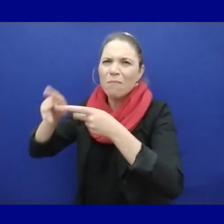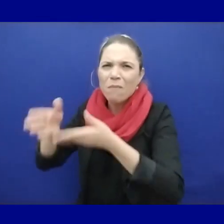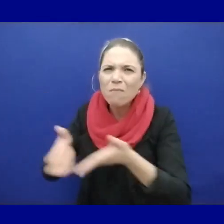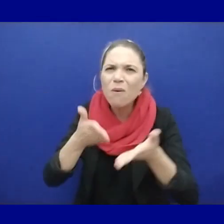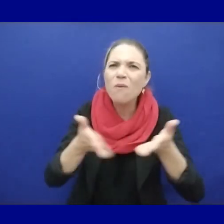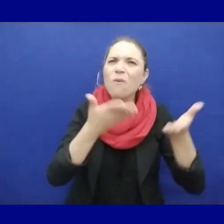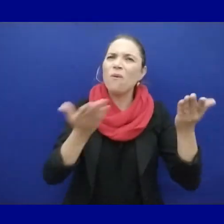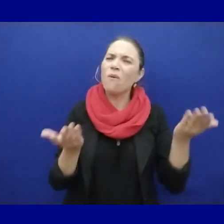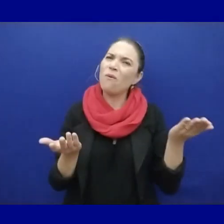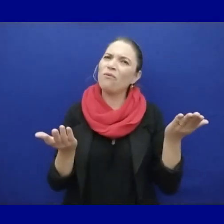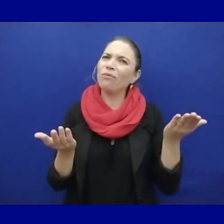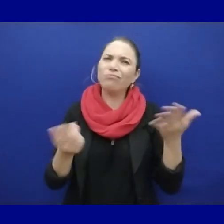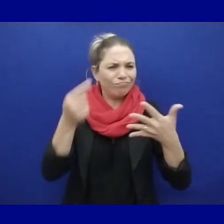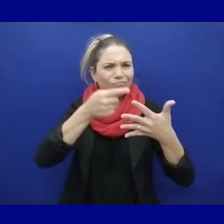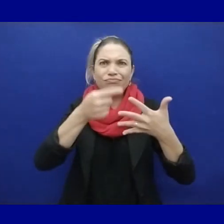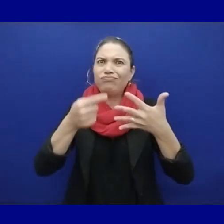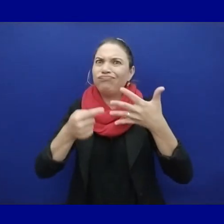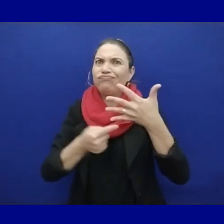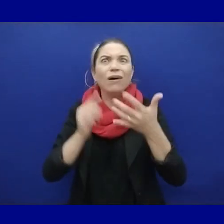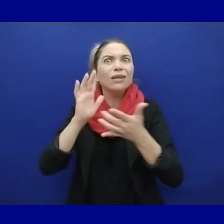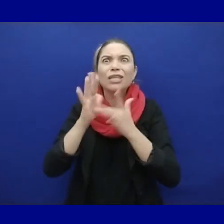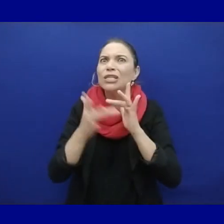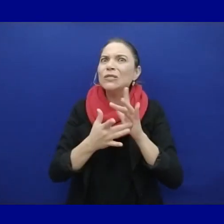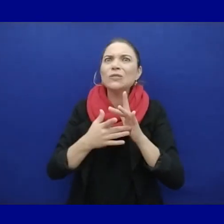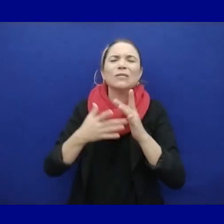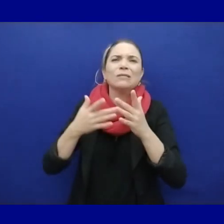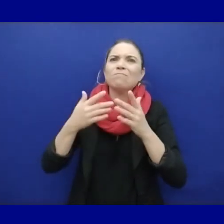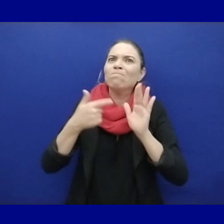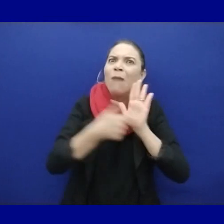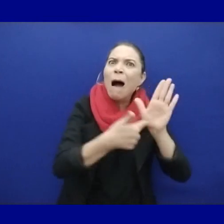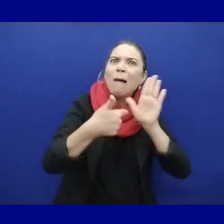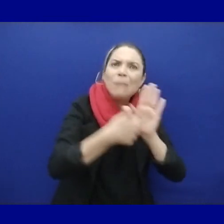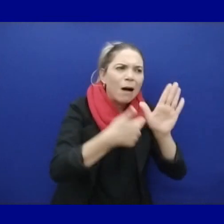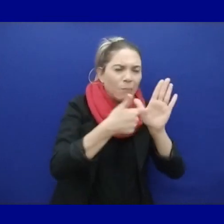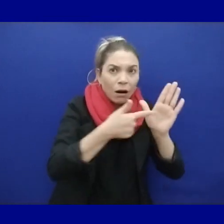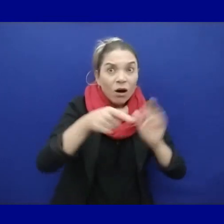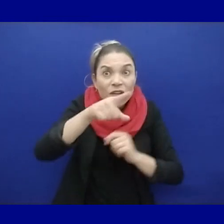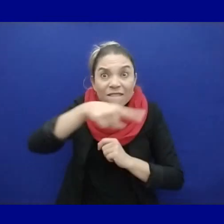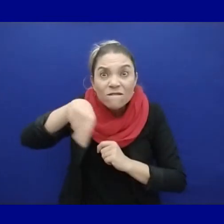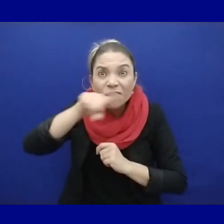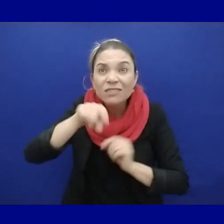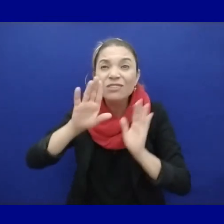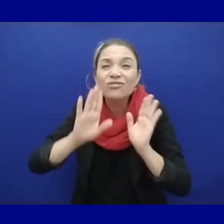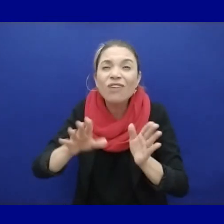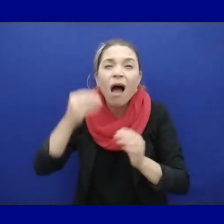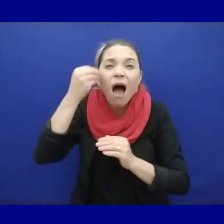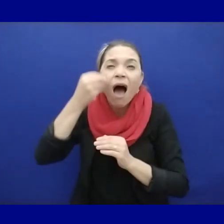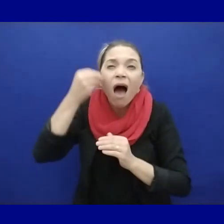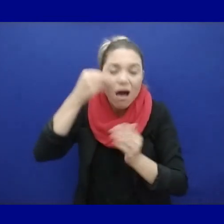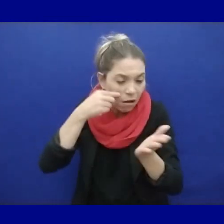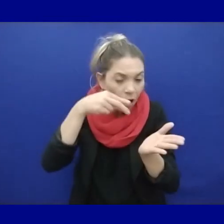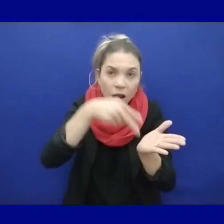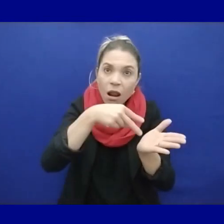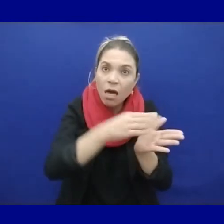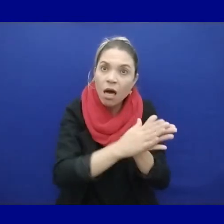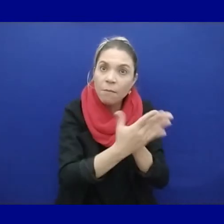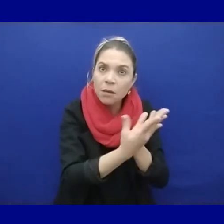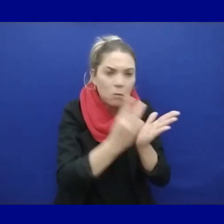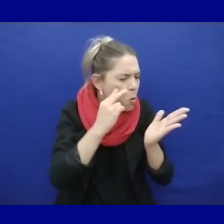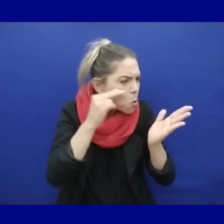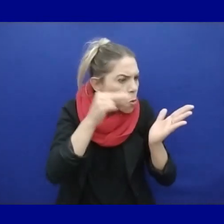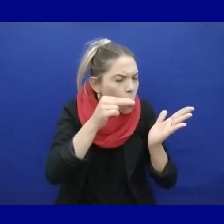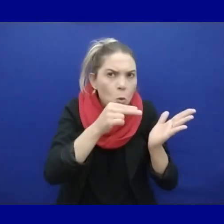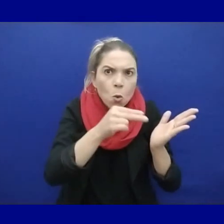os livrou de tantos e terríveis inimigos? Há uma mão estendida a vocês desde sempre.